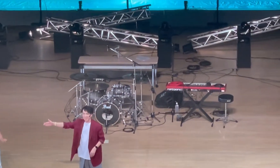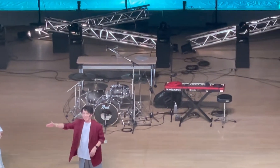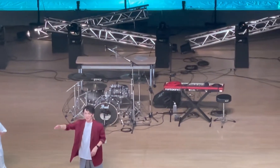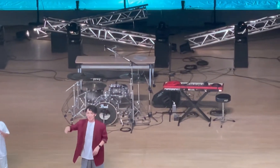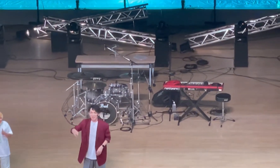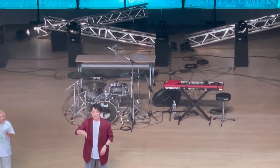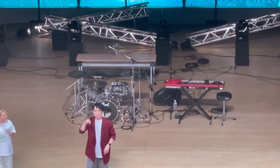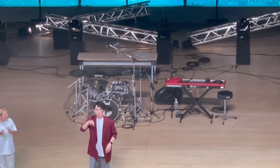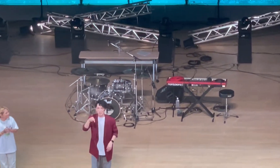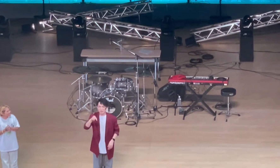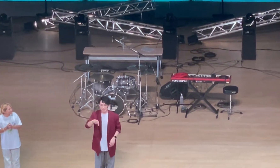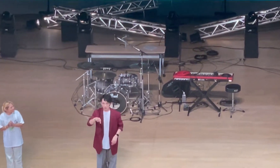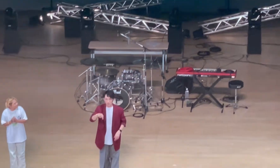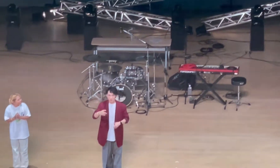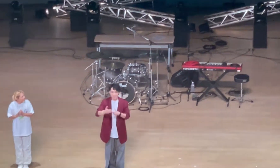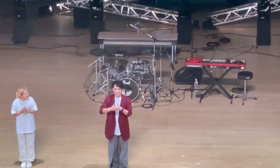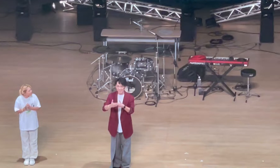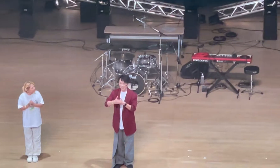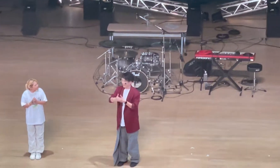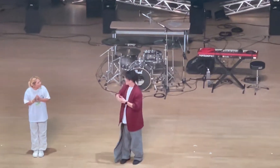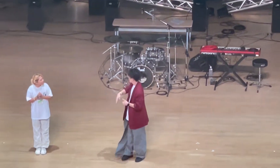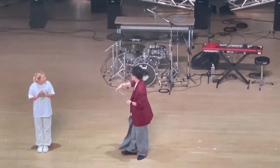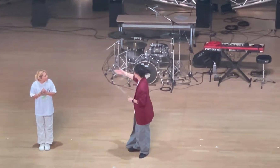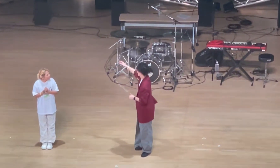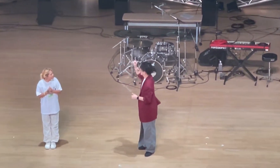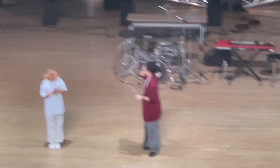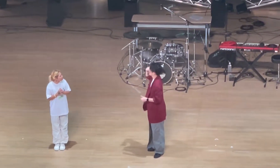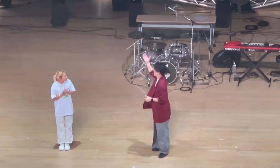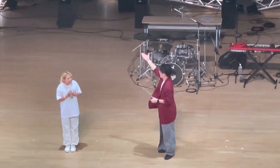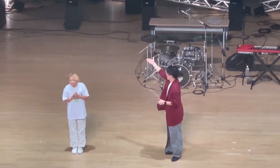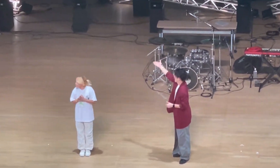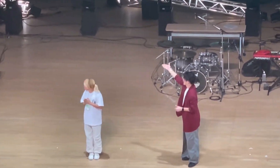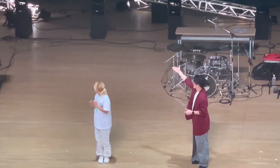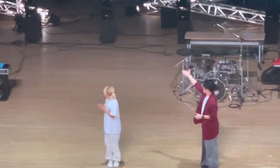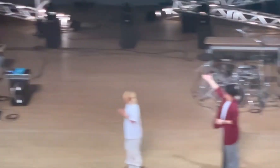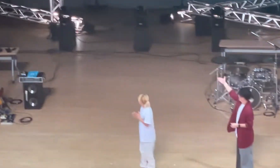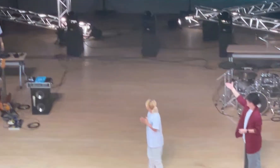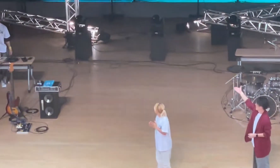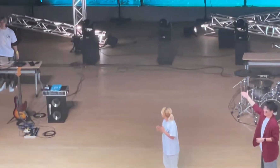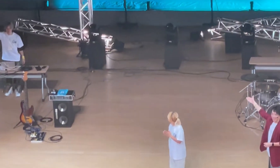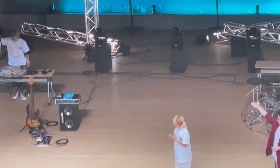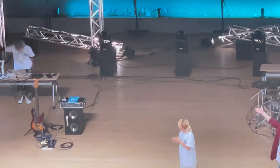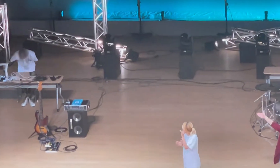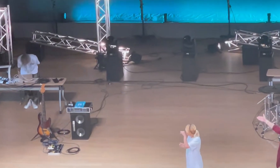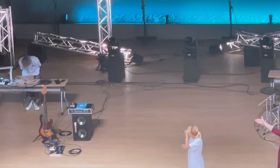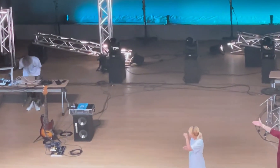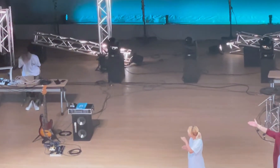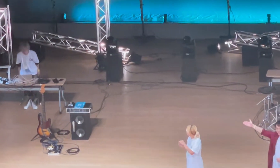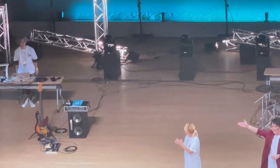はい、そしてポチポチといろいろ手伝ってくれるのは命です。はい、ありがとう